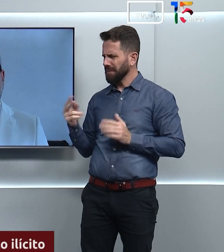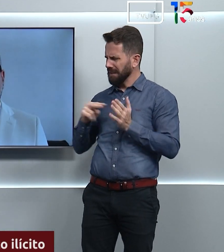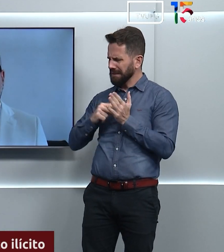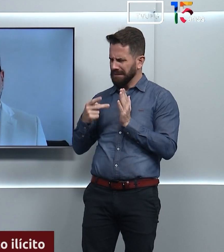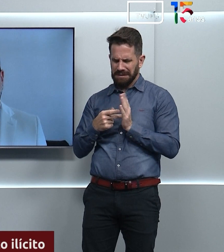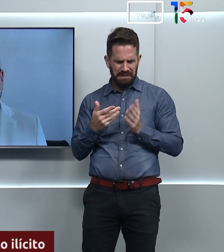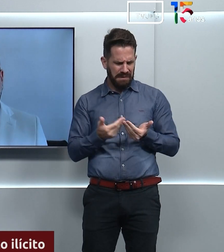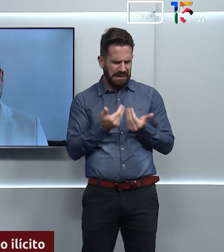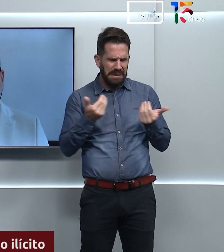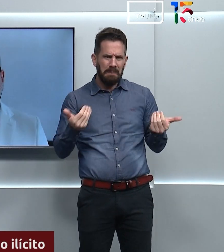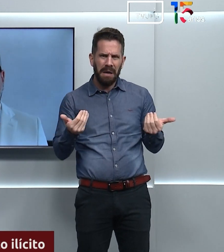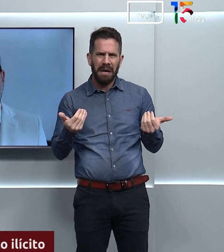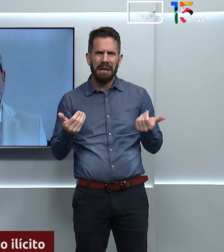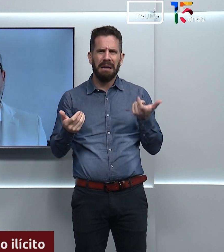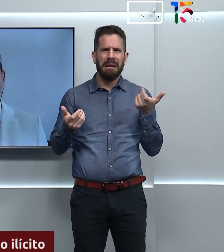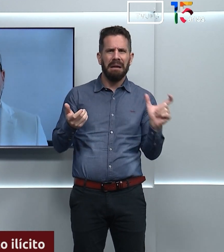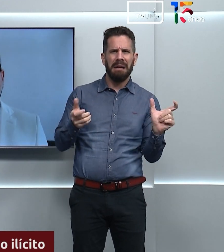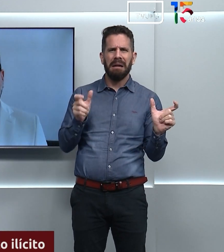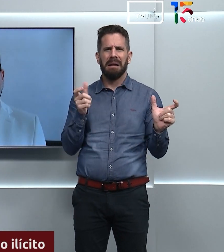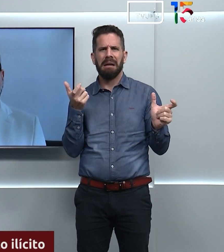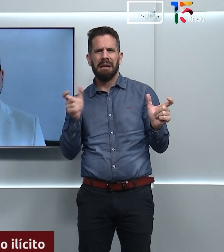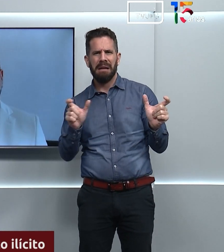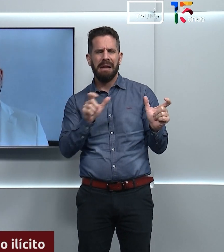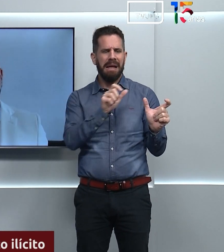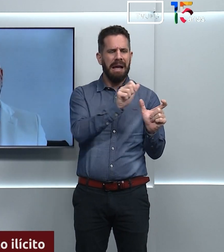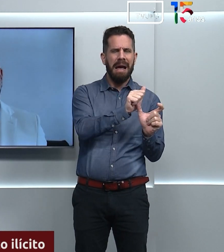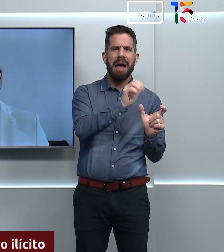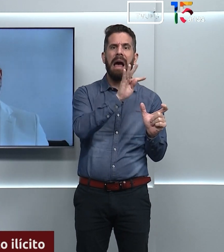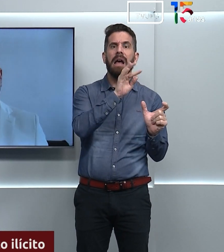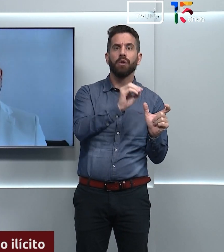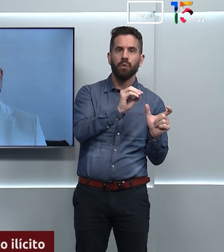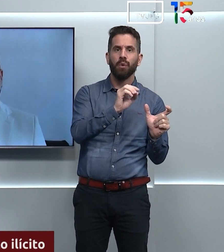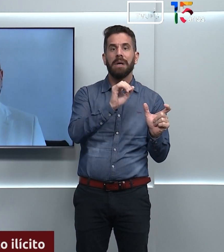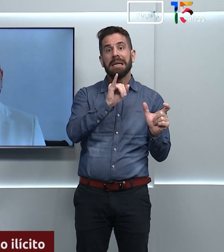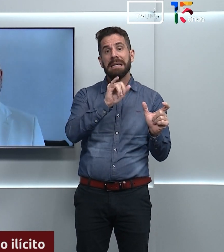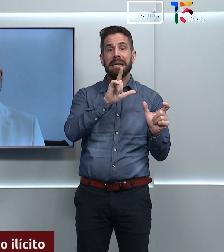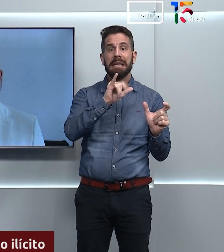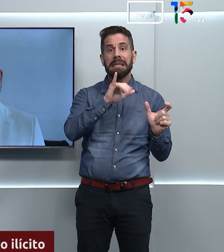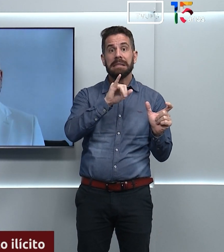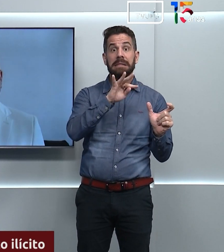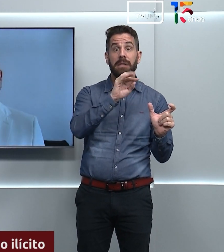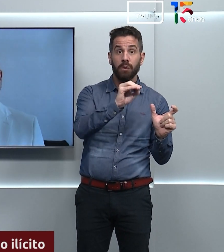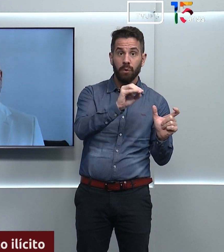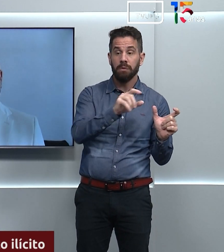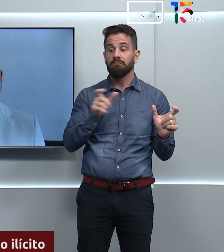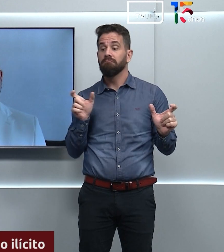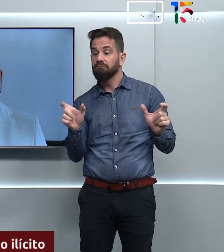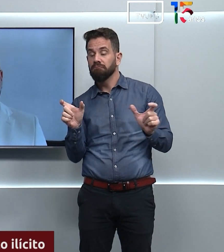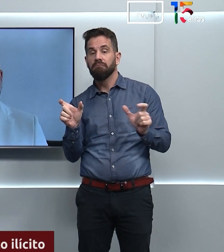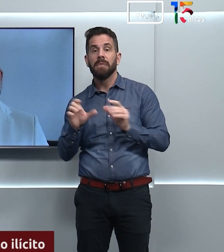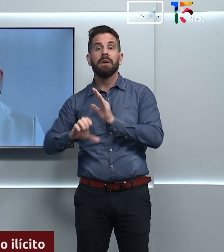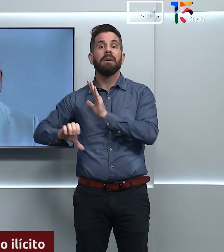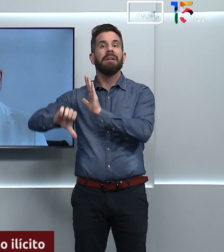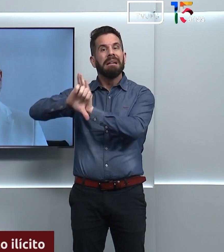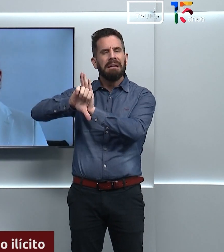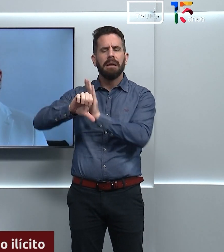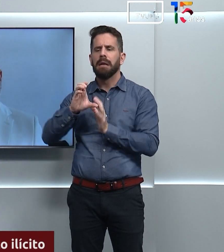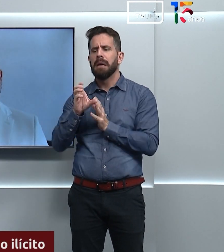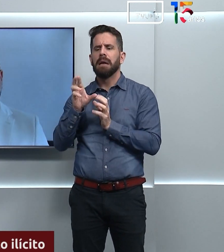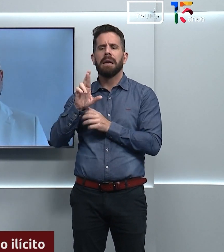ato ilícito para o crime? Vou fazer aqui um parêntese na nossa explicação, só para a gente entender o tipo,